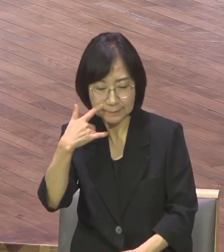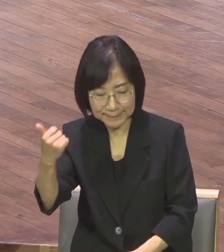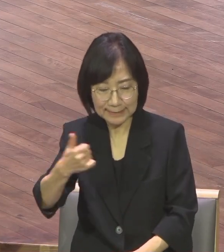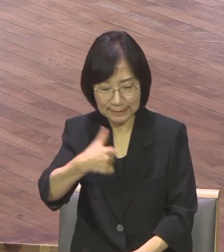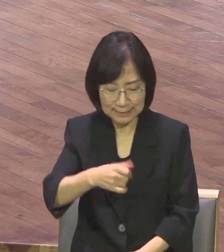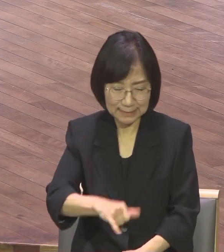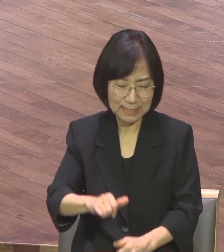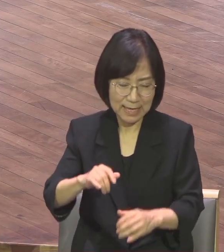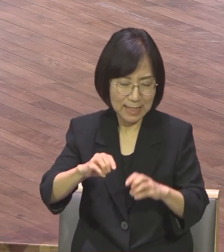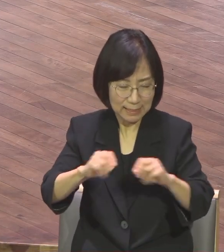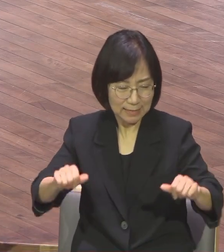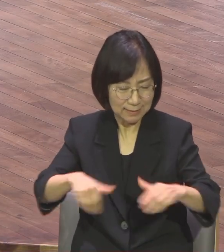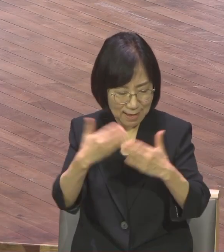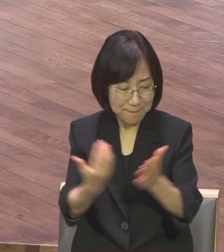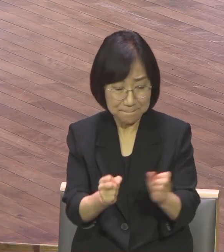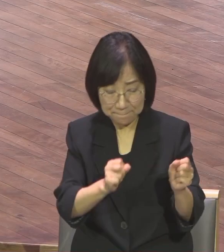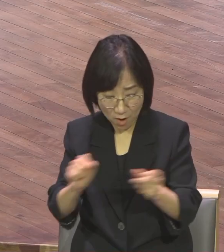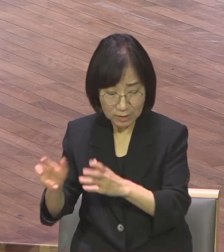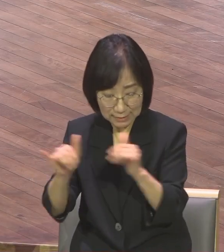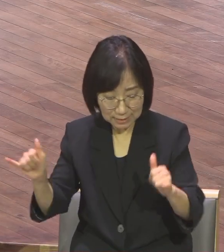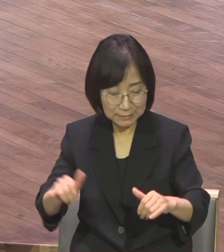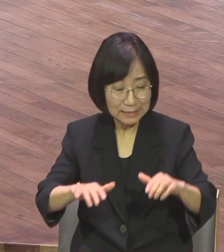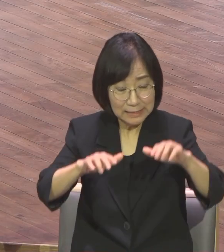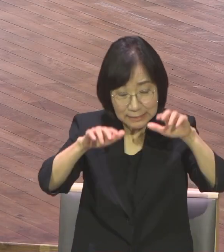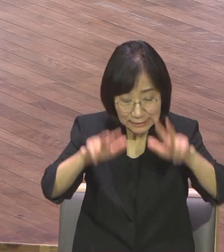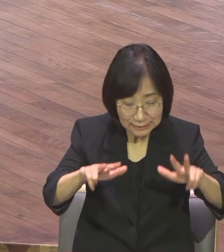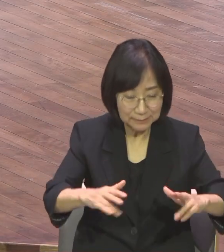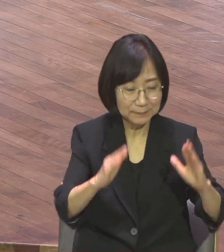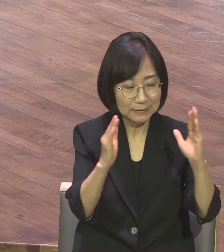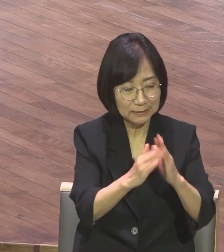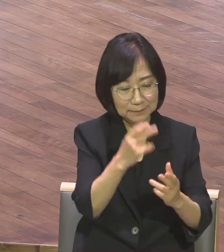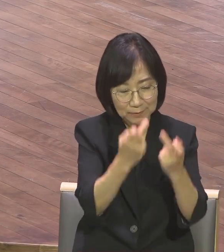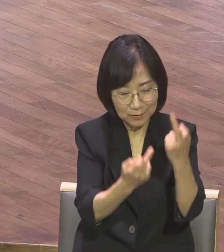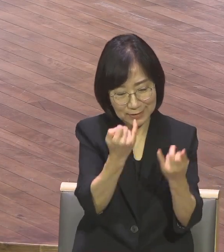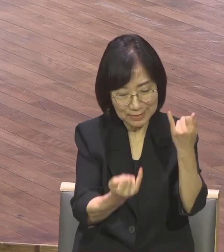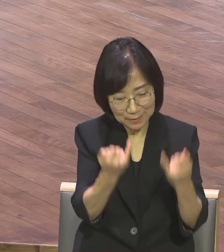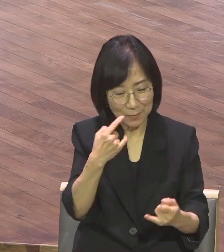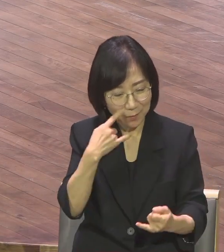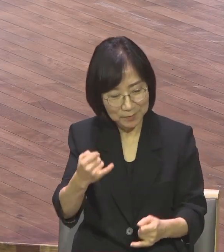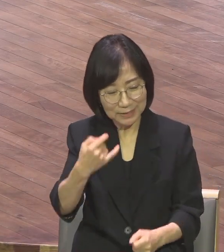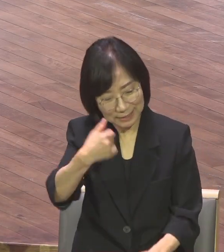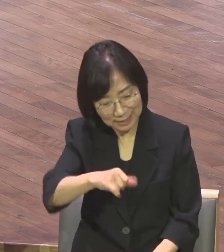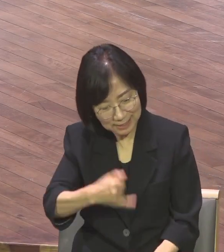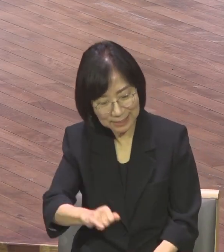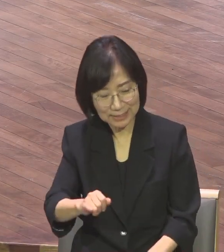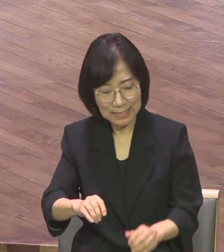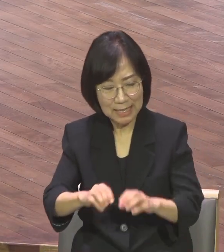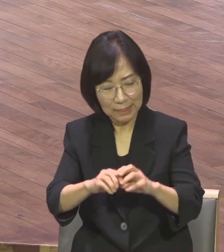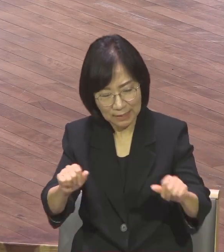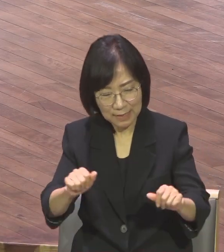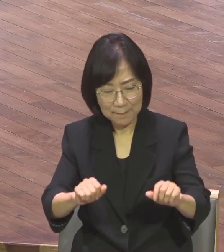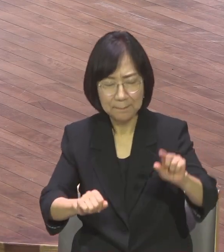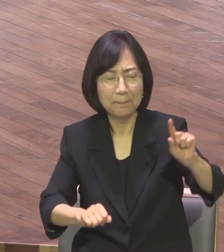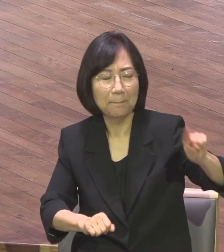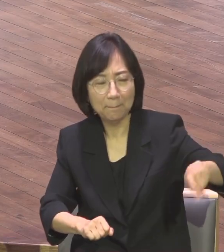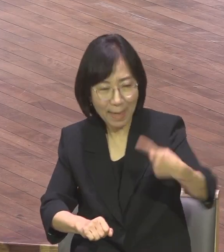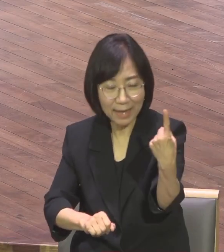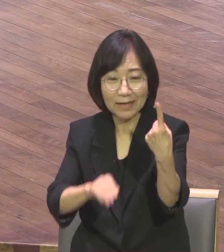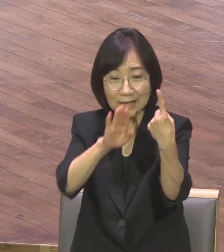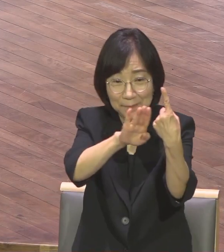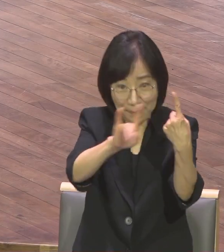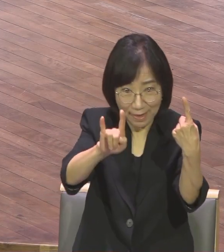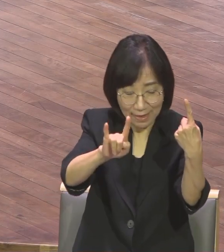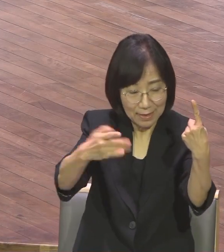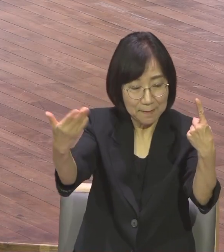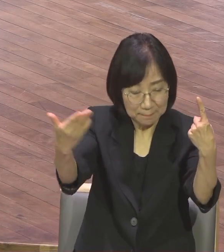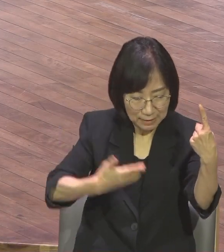자식이나 전토를 벌인 자는 현세에 있어서 집과 형제와 자매와 어머니와 자식과 전토를 100배나